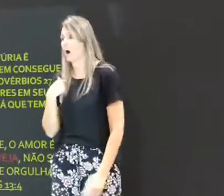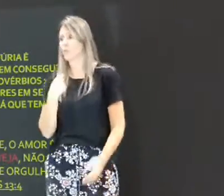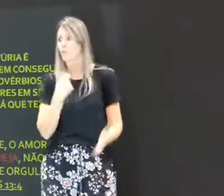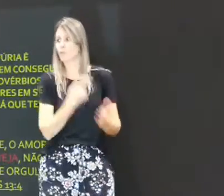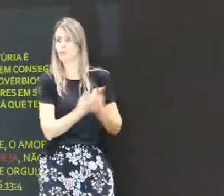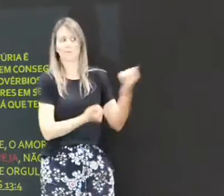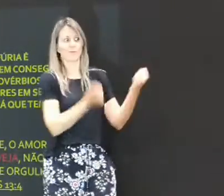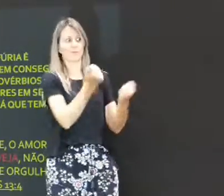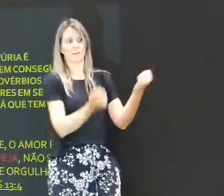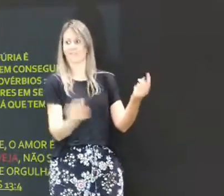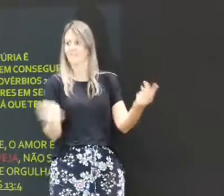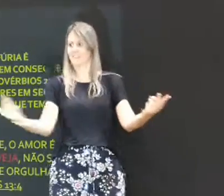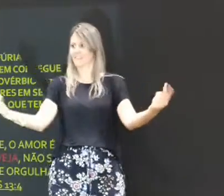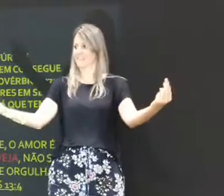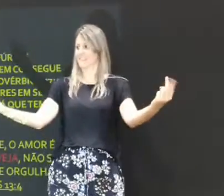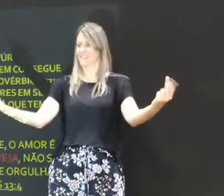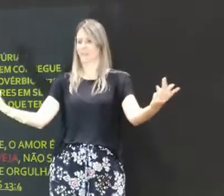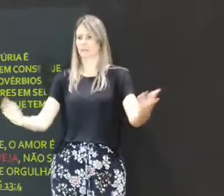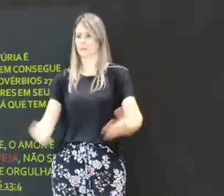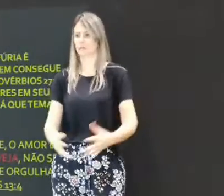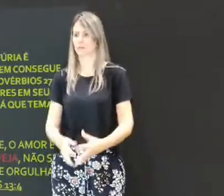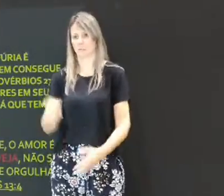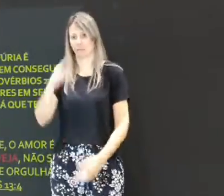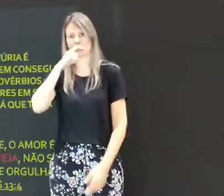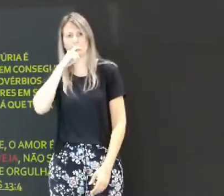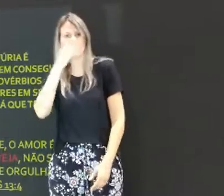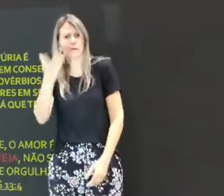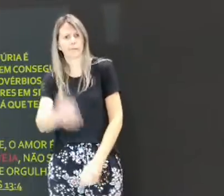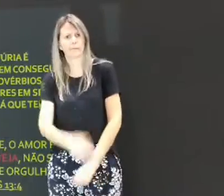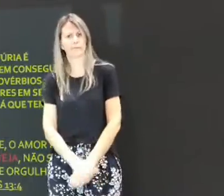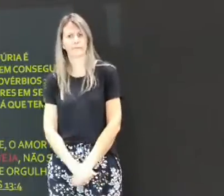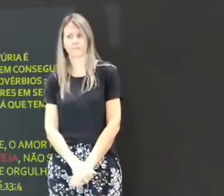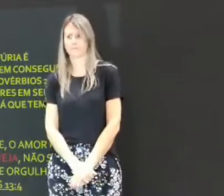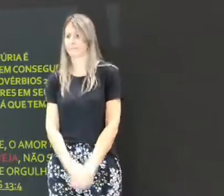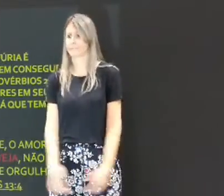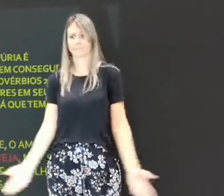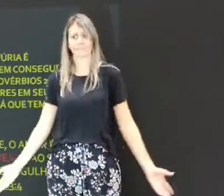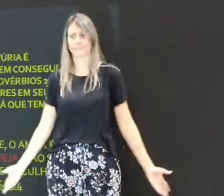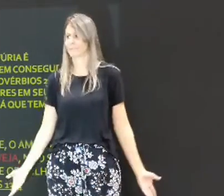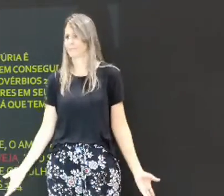quero tanto esse carro, eu vou comprar um carro igual ao dela, igual ao dele. Isso é inveja?